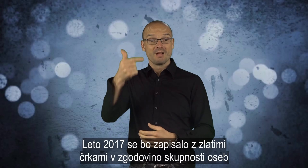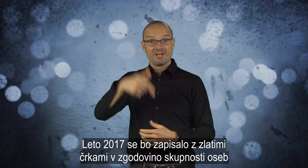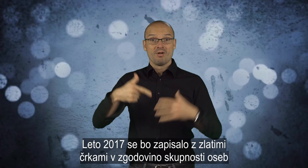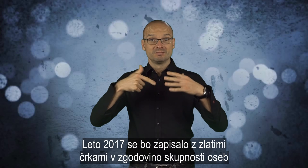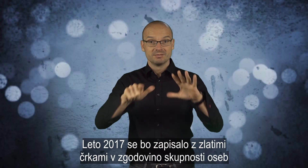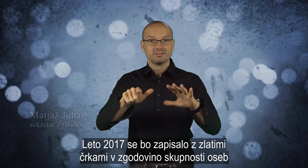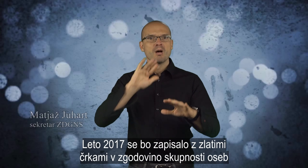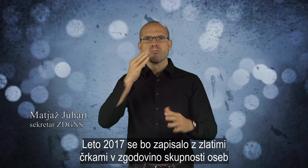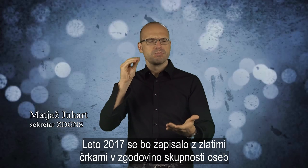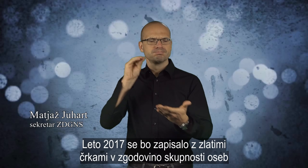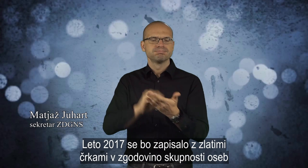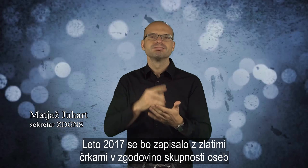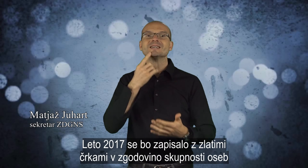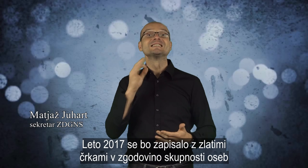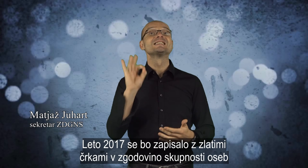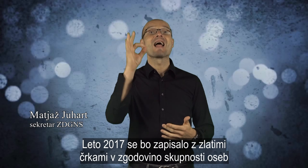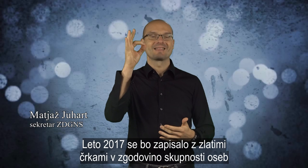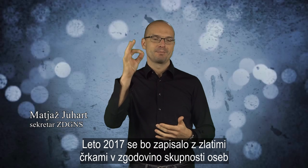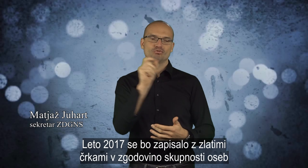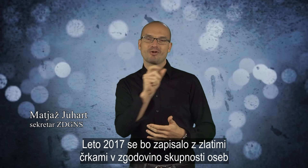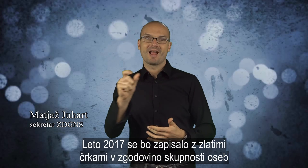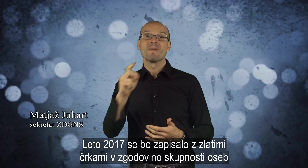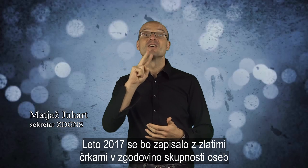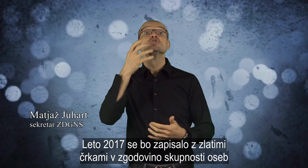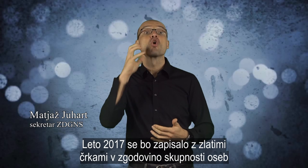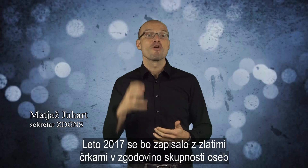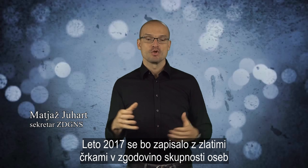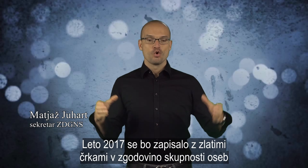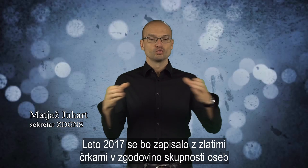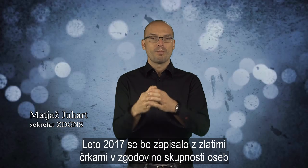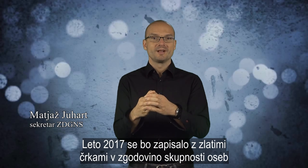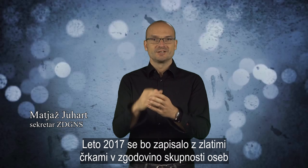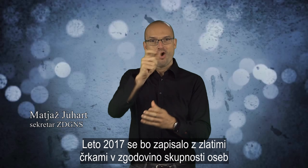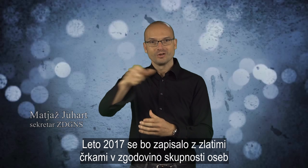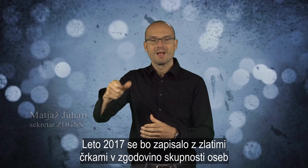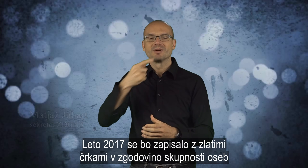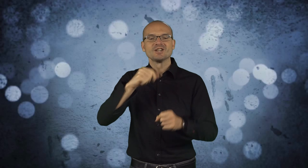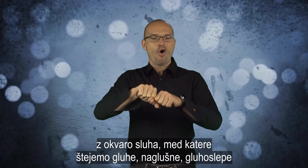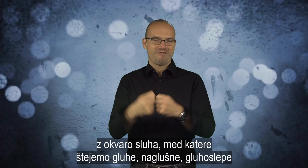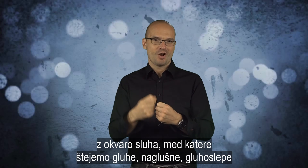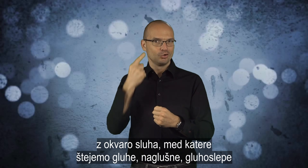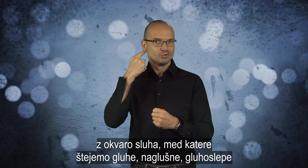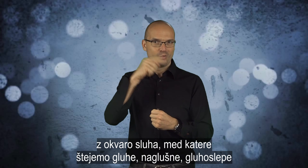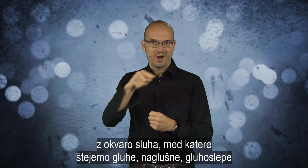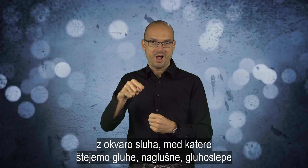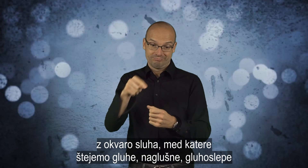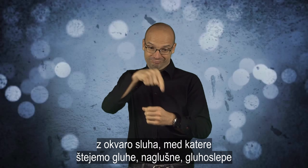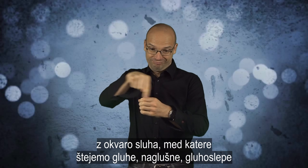Leto 2017 se bo zapisalo z zlatimi črkami v zgodovino skupnosti oseb z okvaro sluha, med